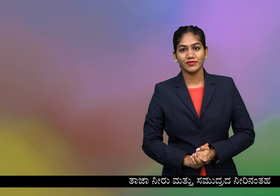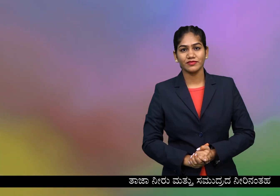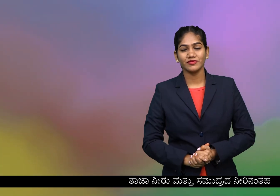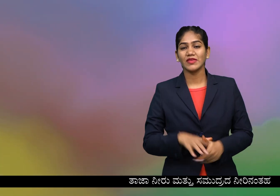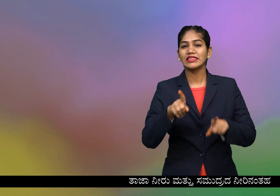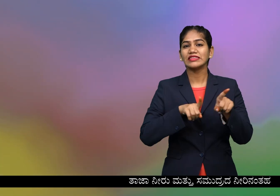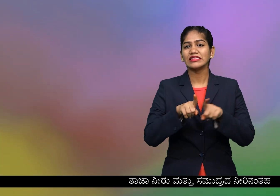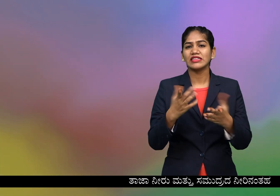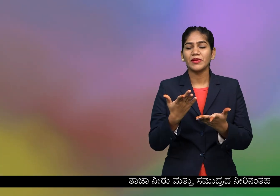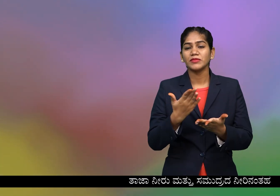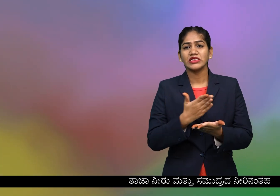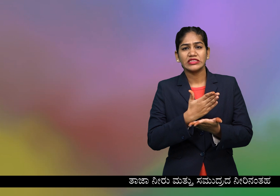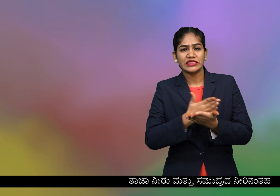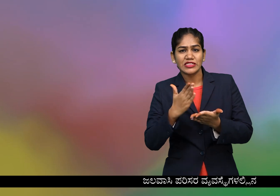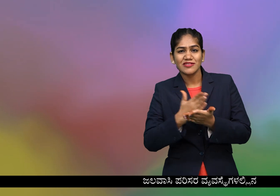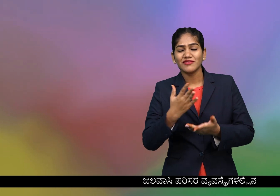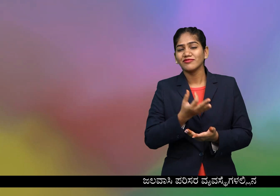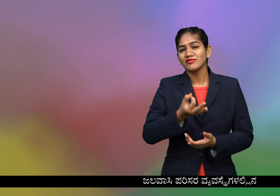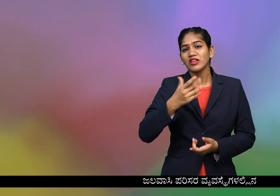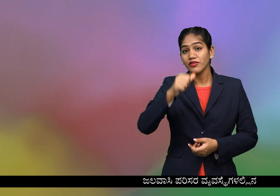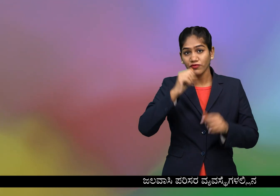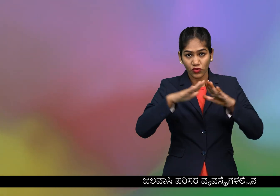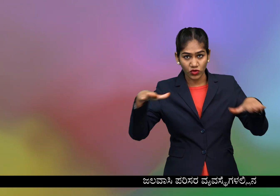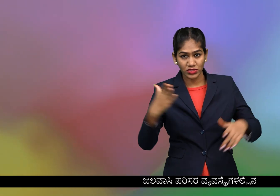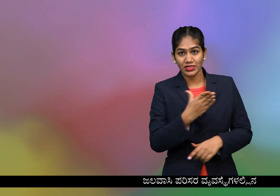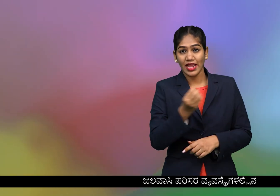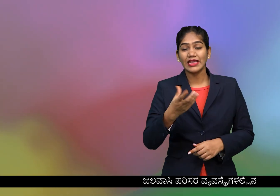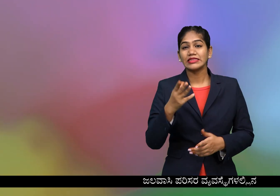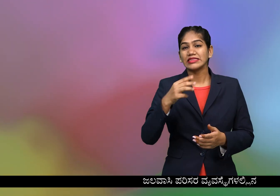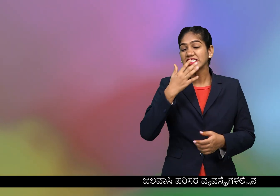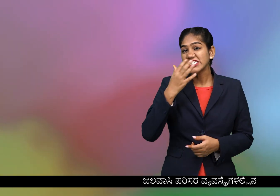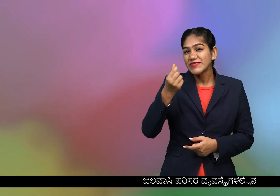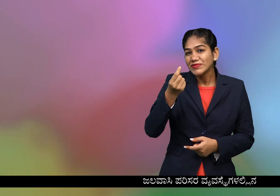ತಾಜಾ ನೀರು ಮತ್ತು ಸಮುದ್ರದ ನೀರಿನಂತಹ ಜಲವಾಸಿ ಪರಿಸರ ವ್ಯವಸ್ಥೆಗಳಲ್ಲಿನ